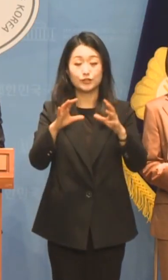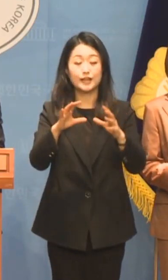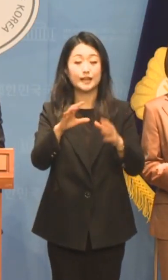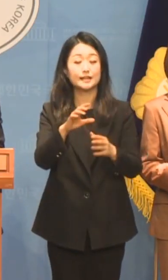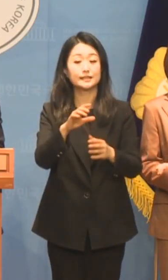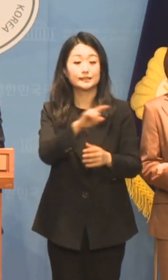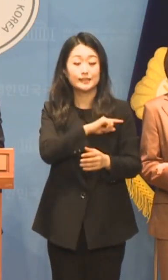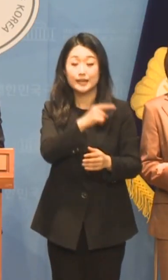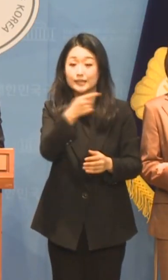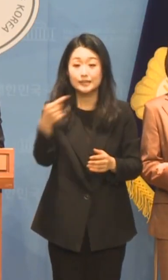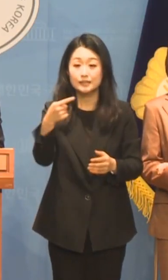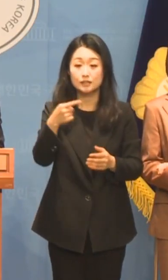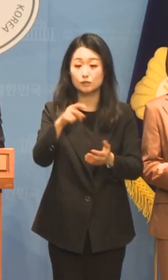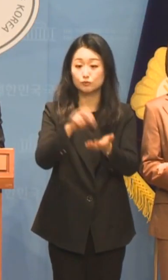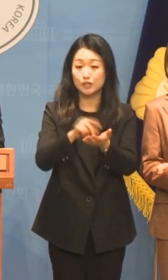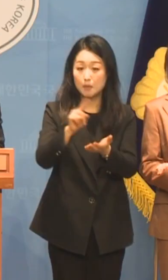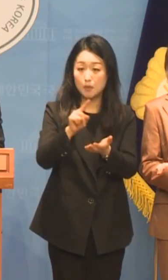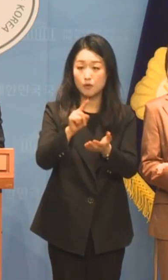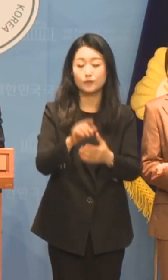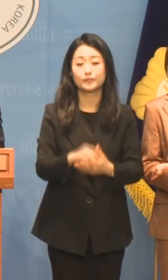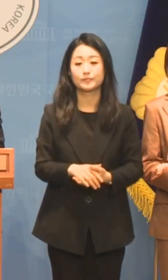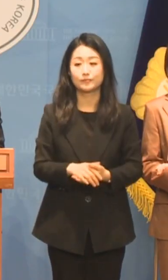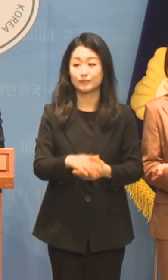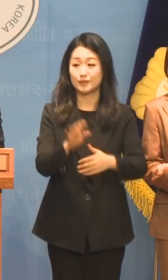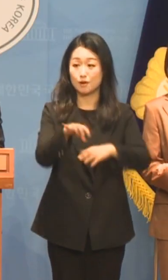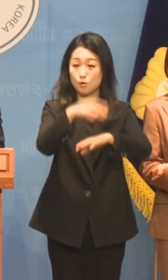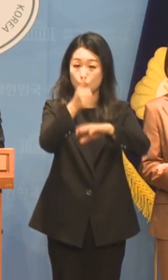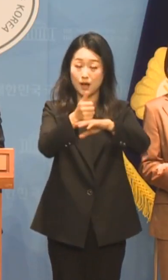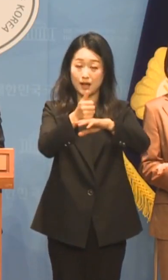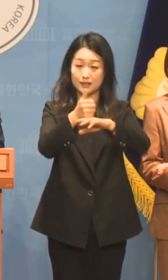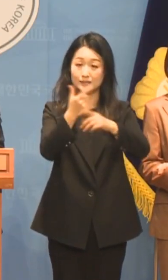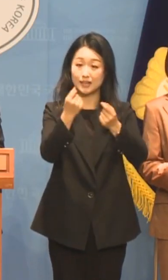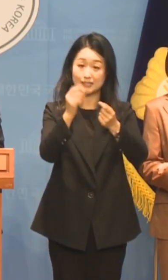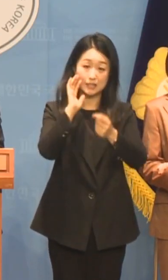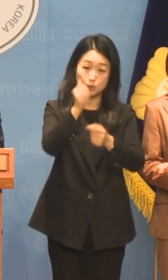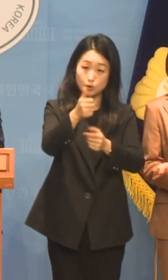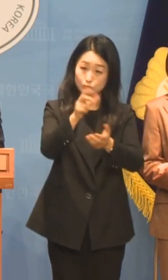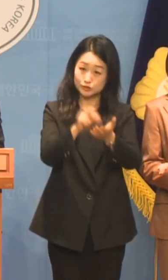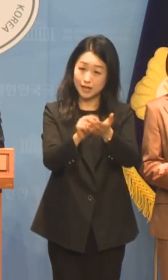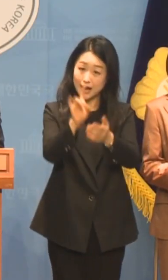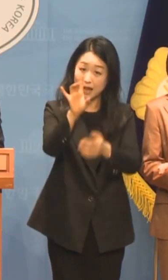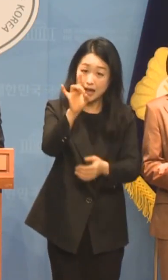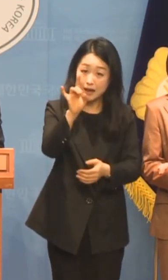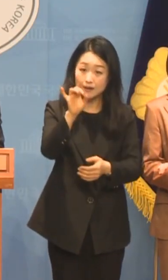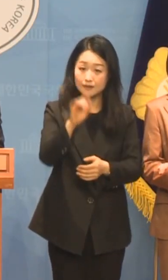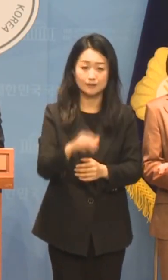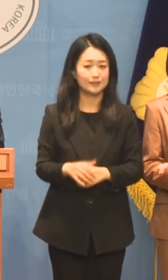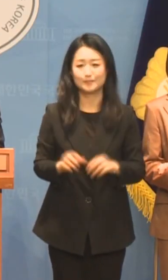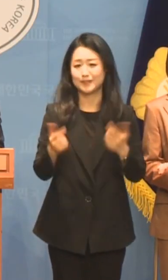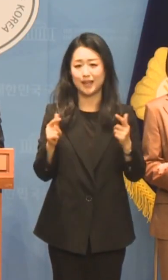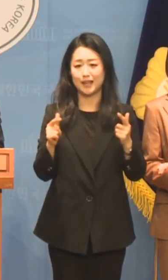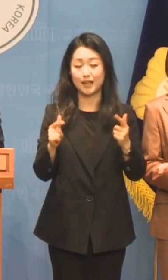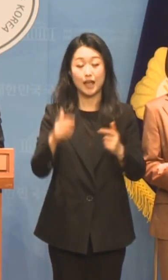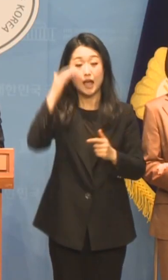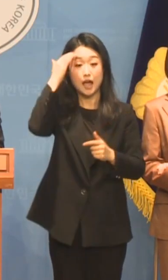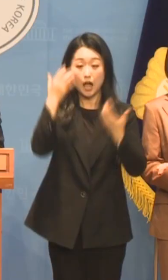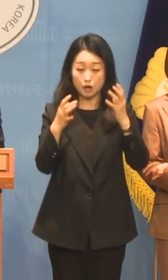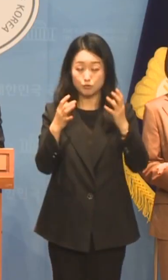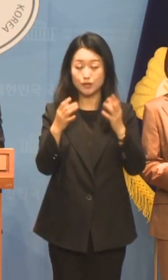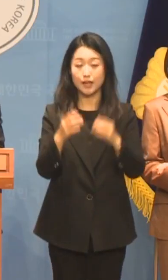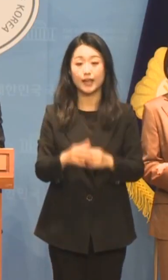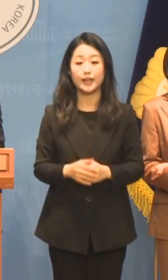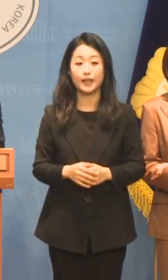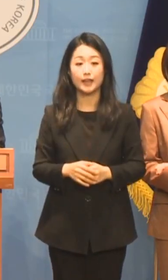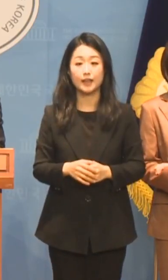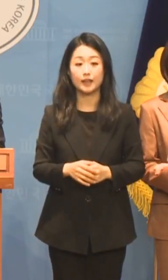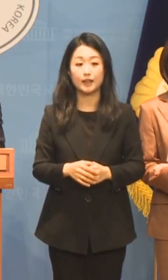가장 큰 문제가 정말 제왕적 대통령입니까? 지금 대한민국에서